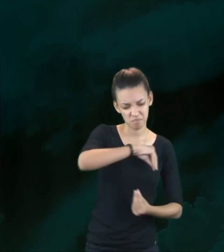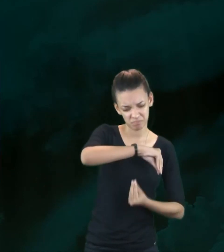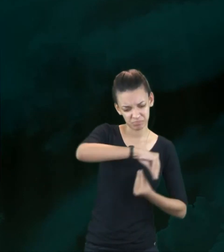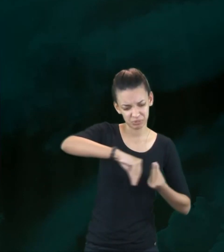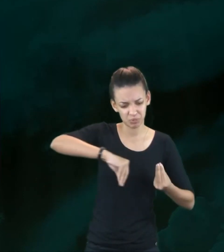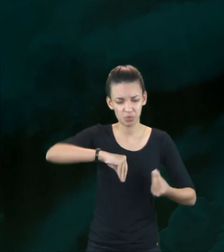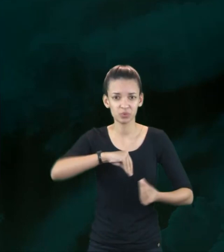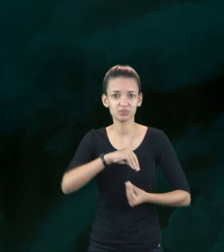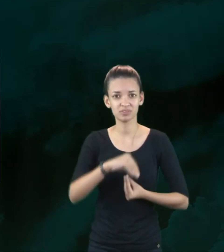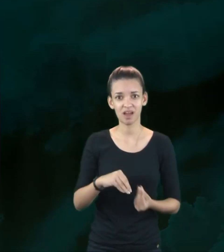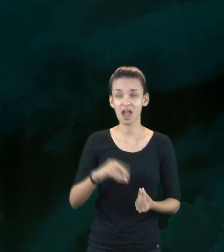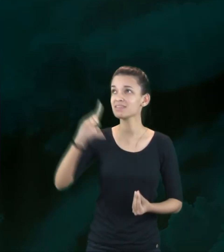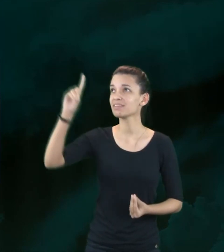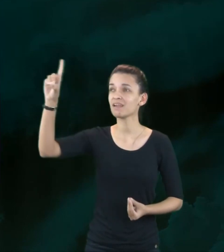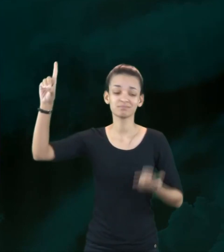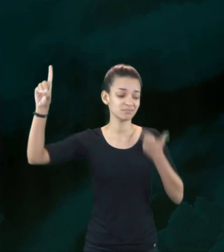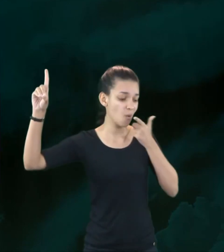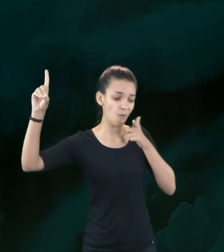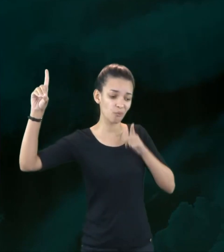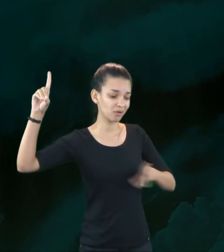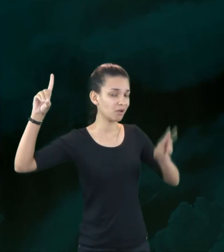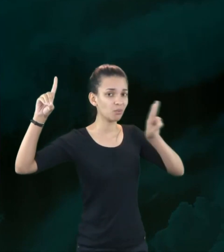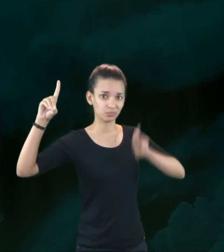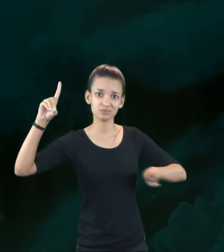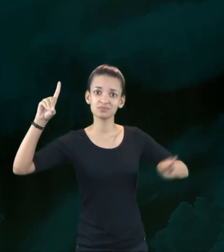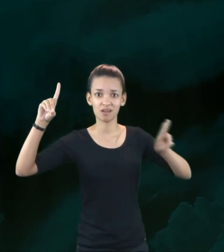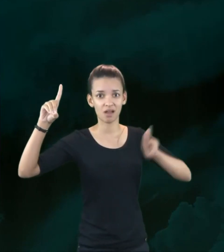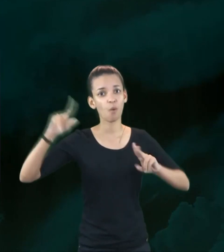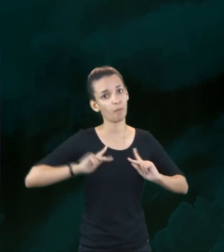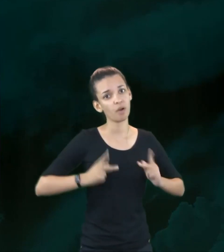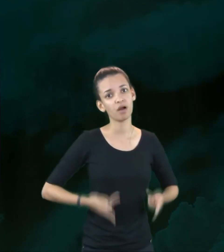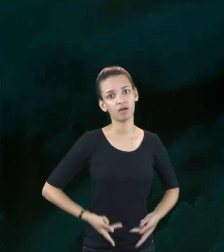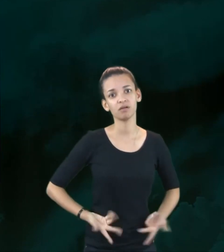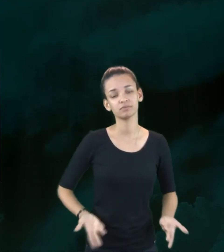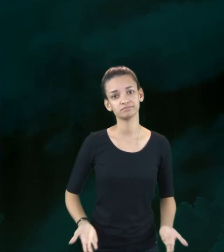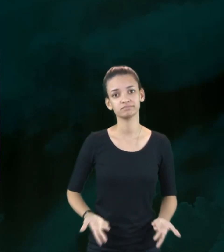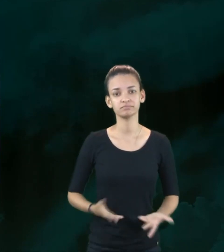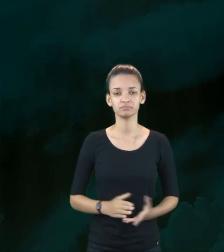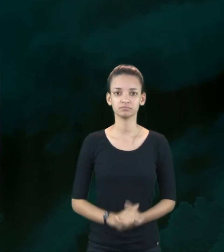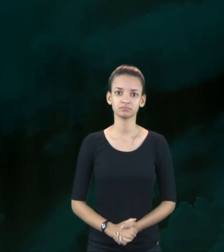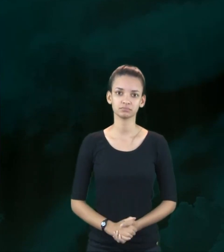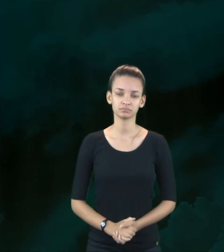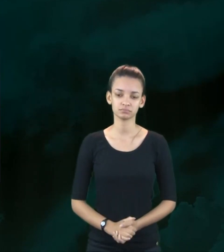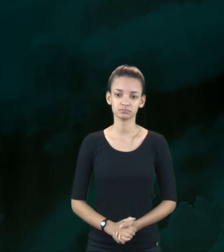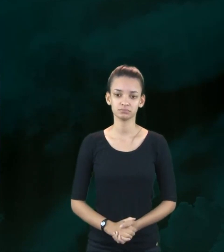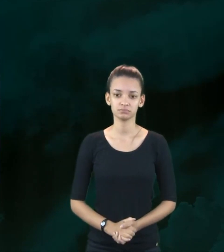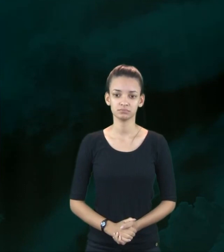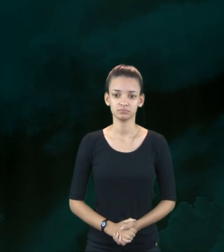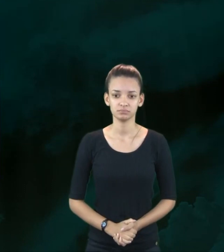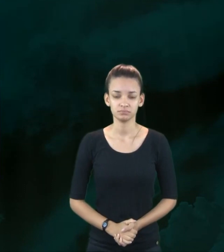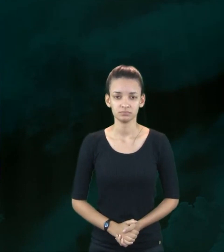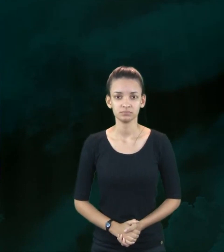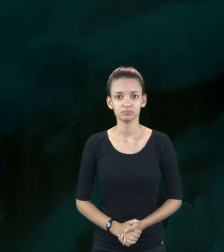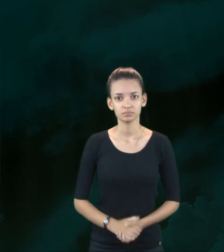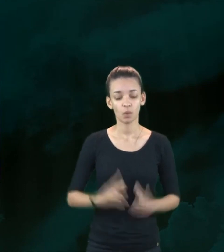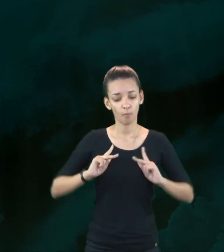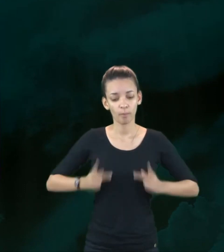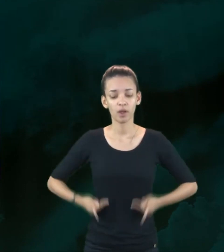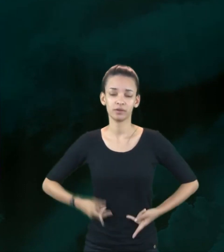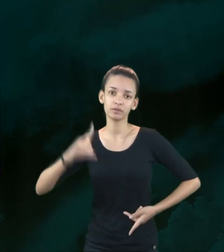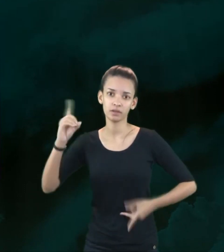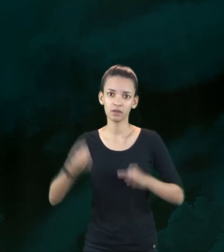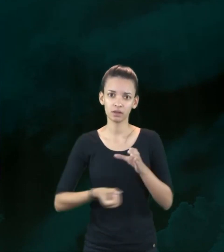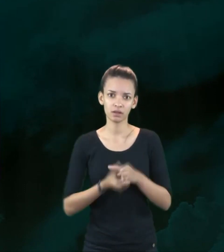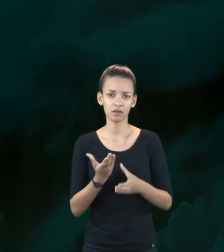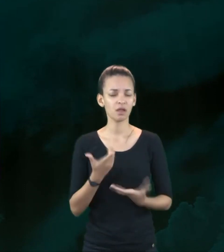para Deus conseguir prosseguir com a sua vontade, com aquela raça humana que Deus criou. Não sei se